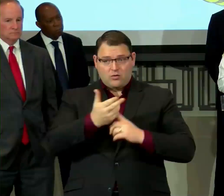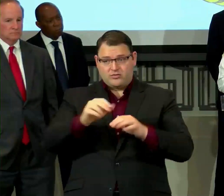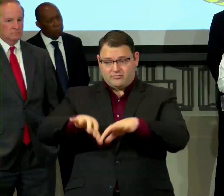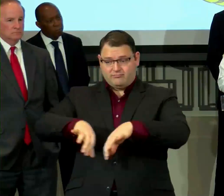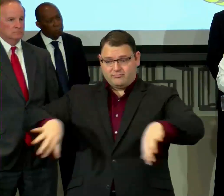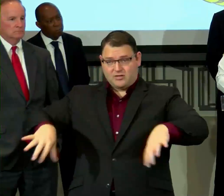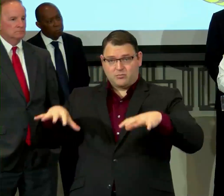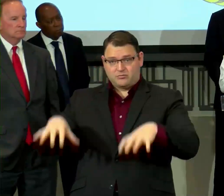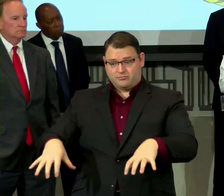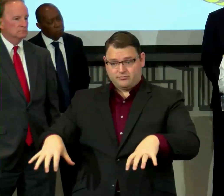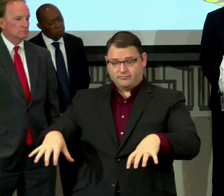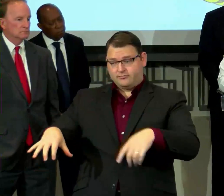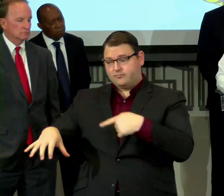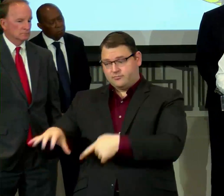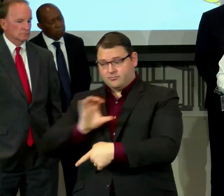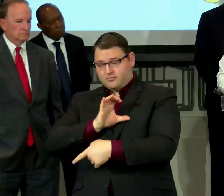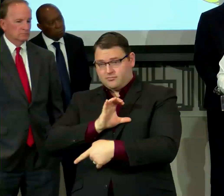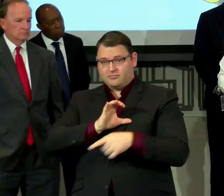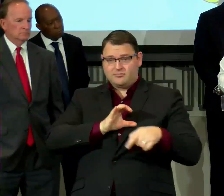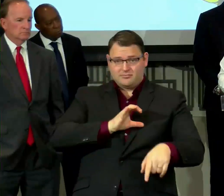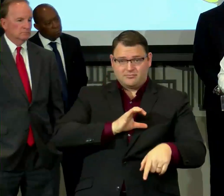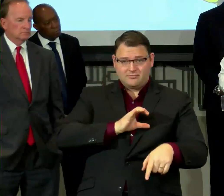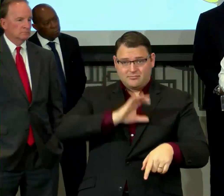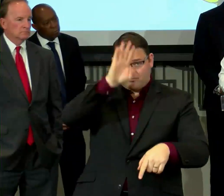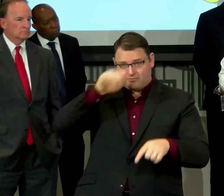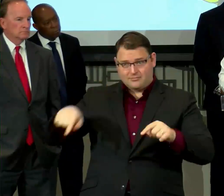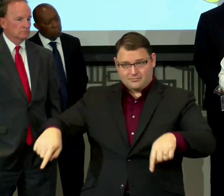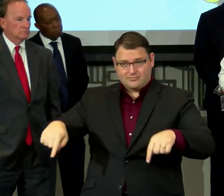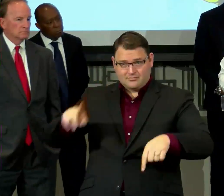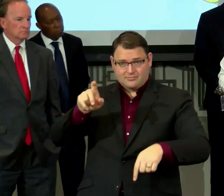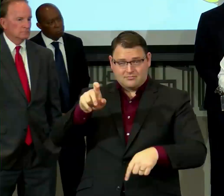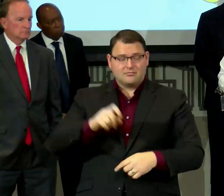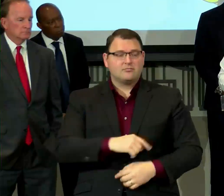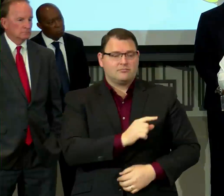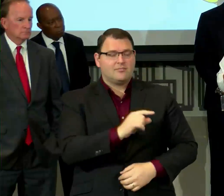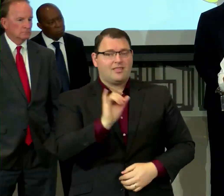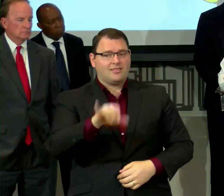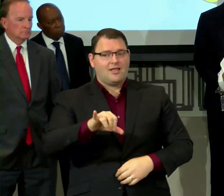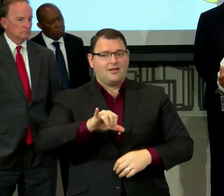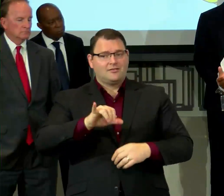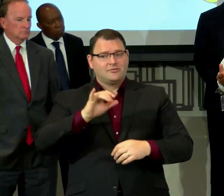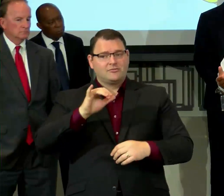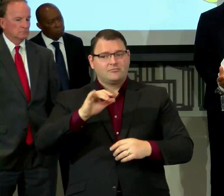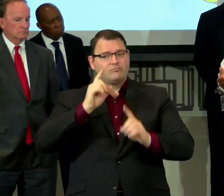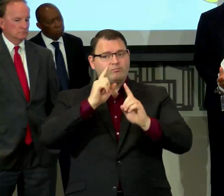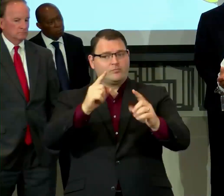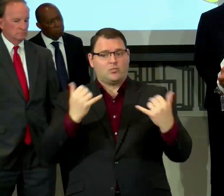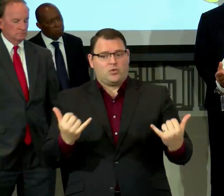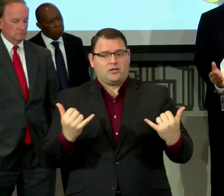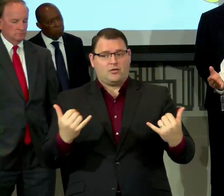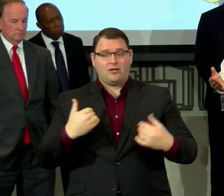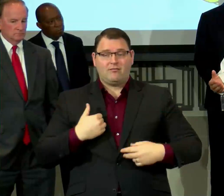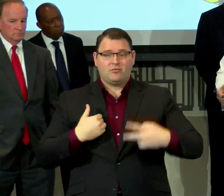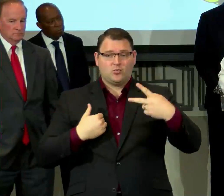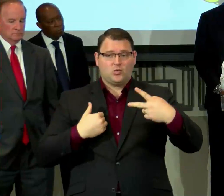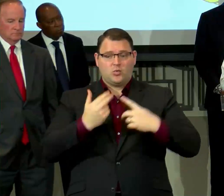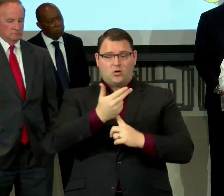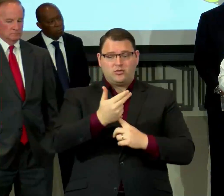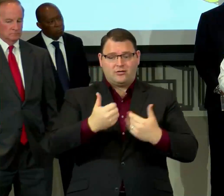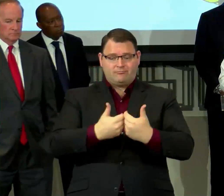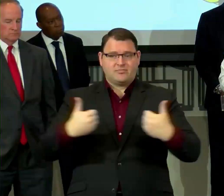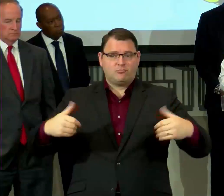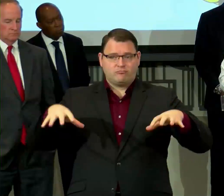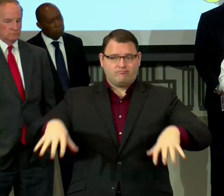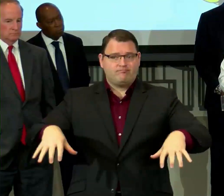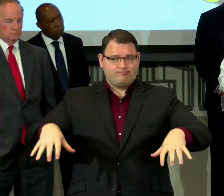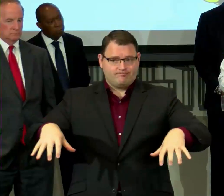usted? Sí, es lo que, y es lo que está en pie a este momento. Son 2 hoteles diferentes. Uno es